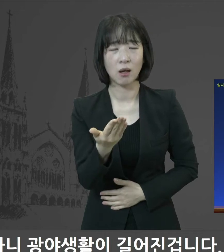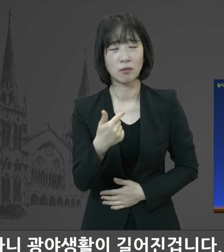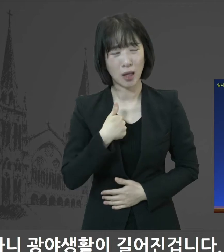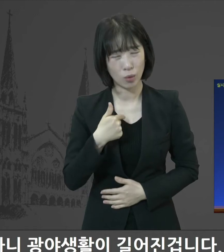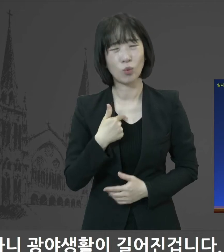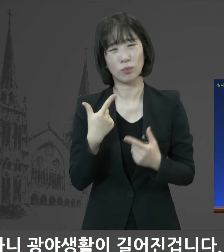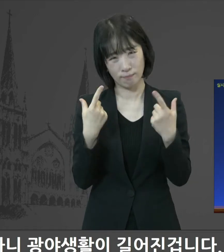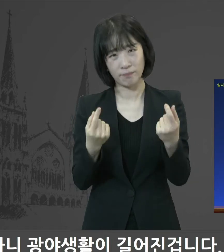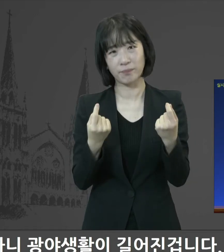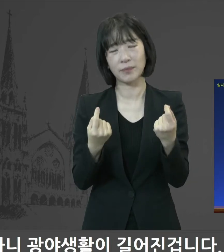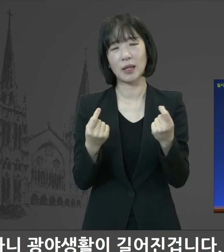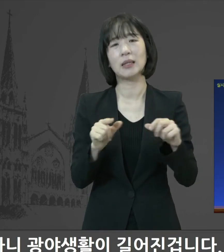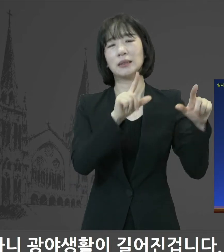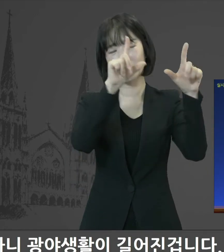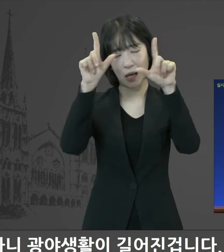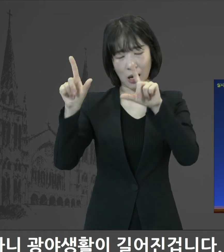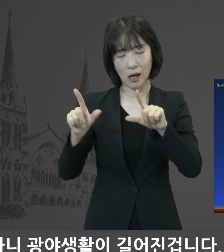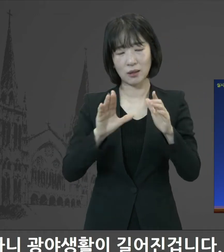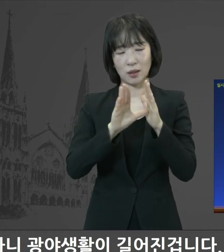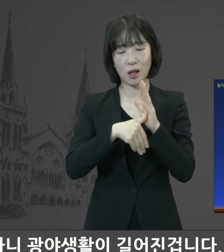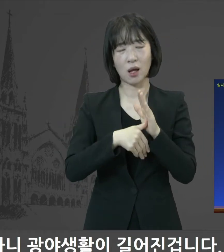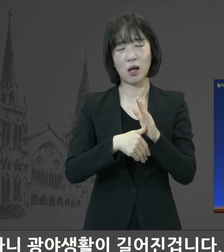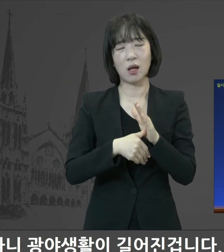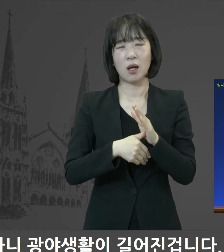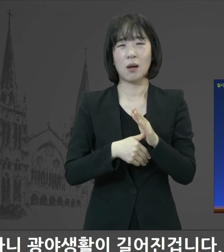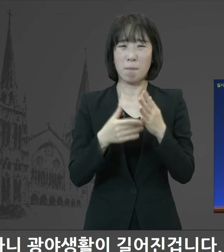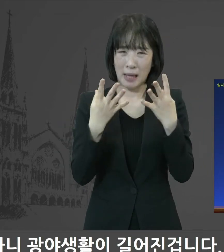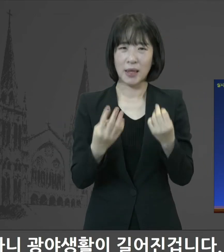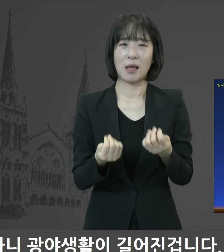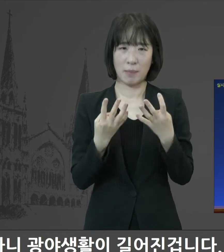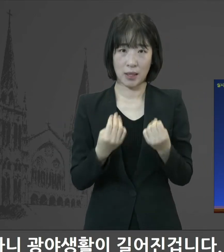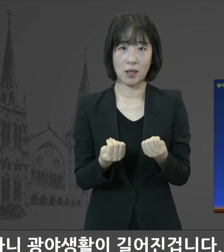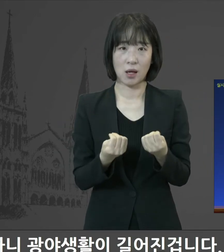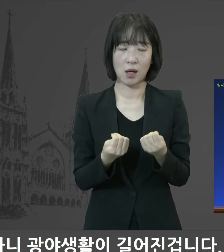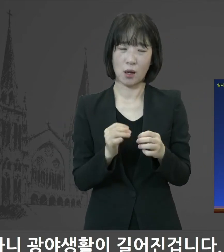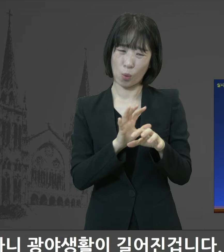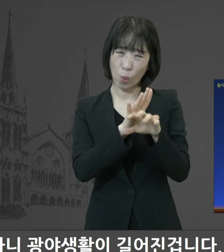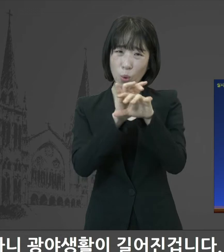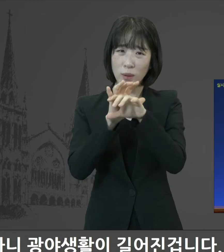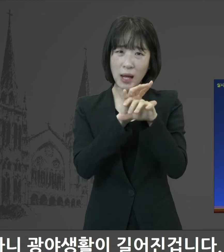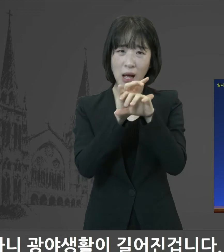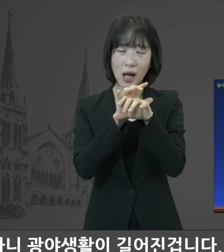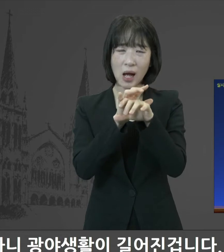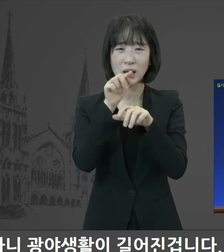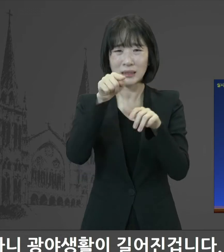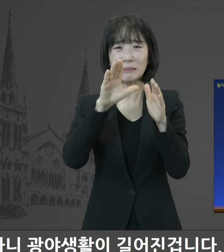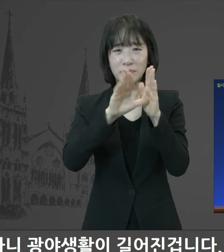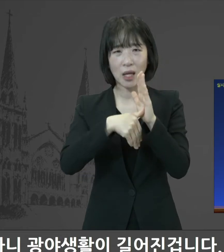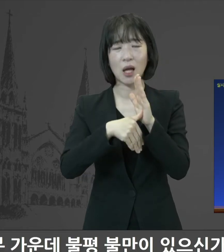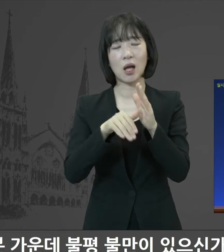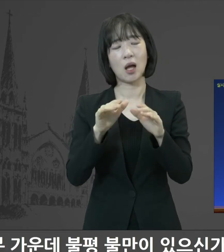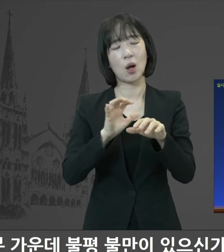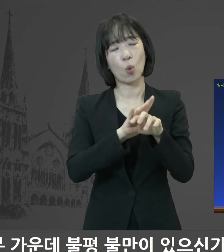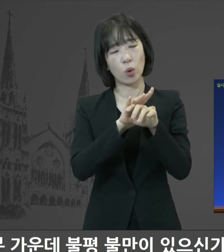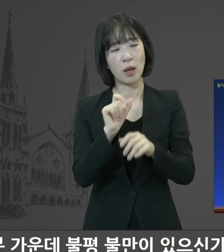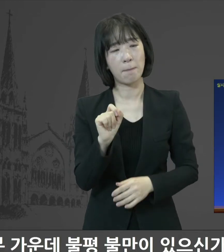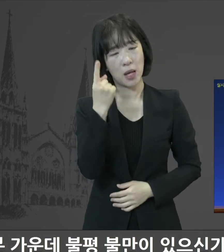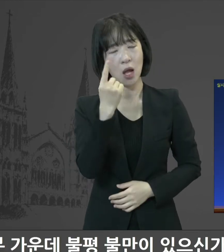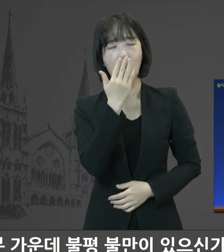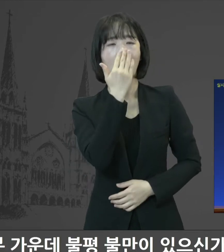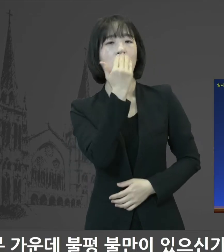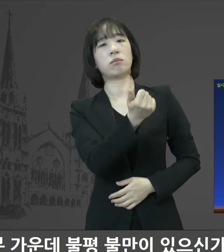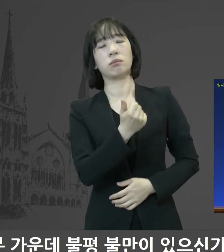없겠습니까? 특별히 요즘 같은 이 코로나 시대에, 요즘 같은 지극히 세속화된